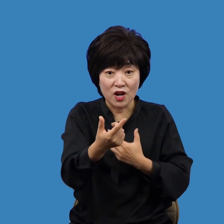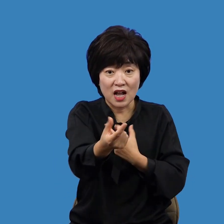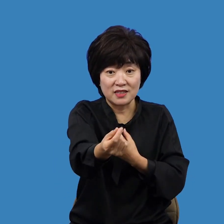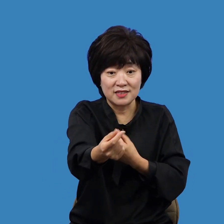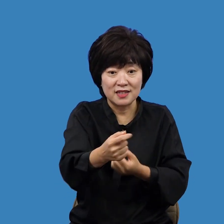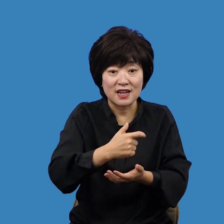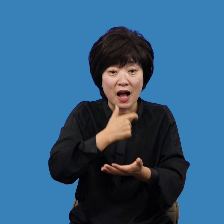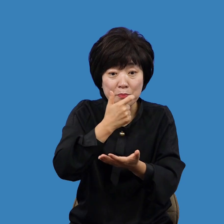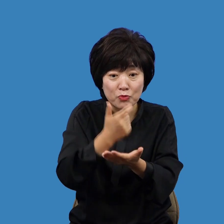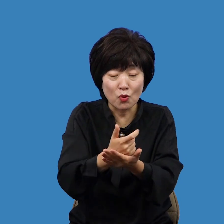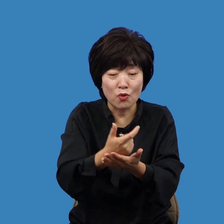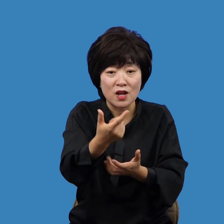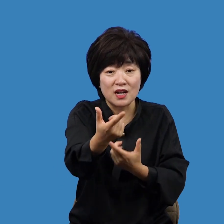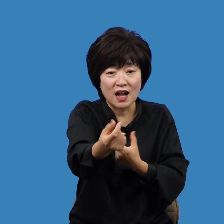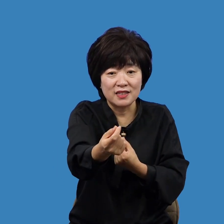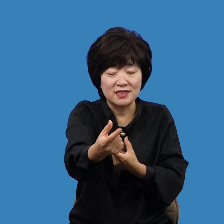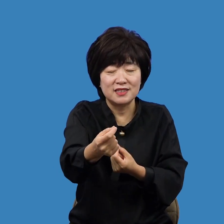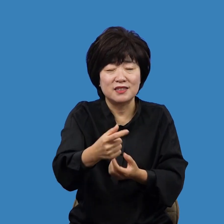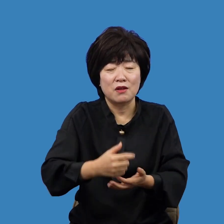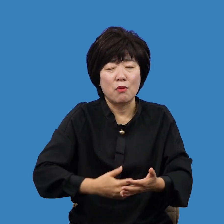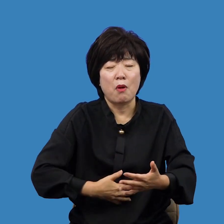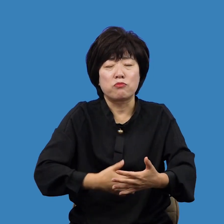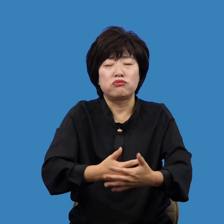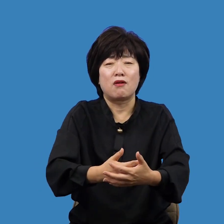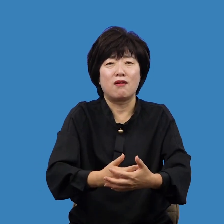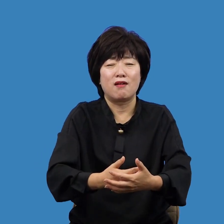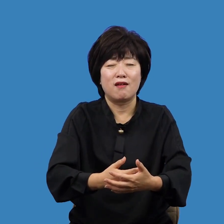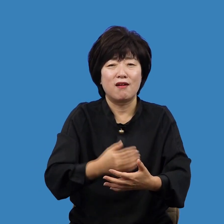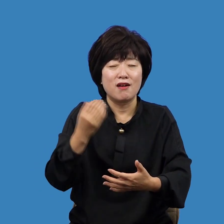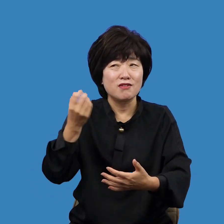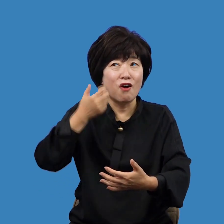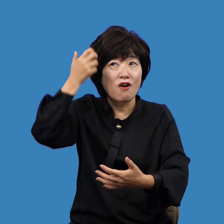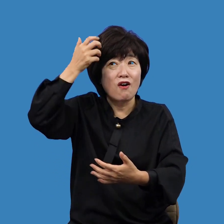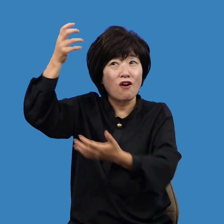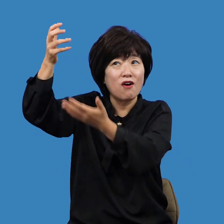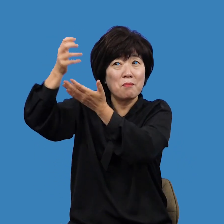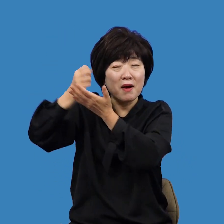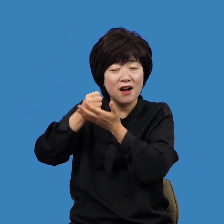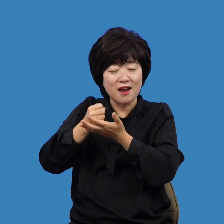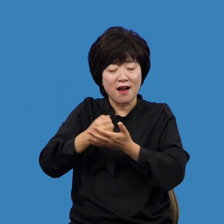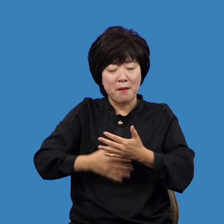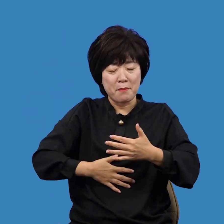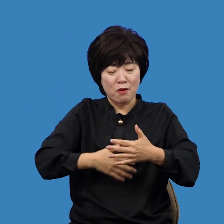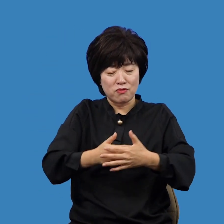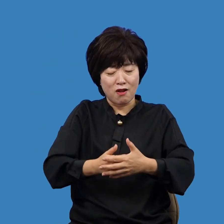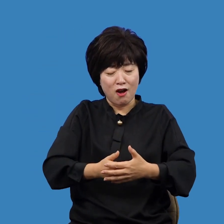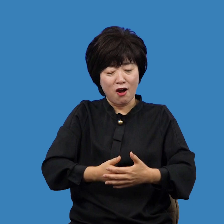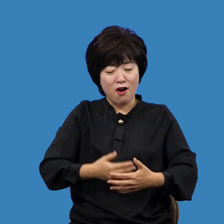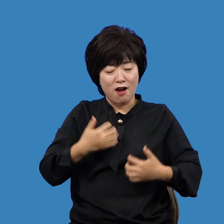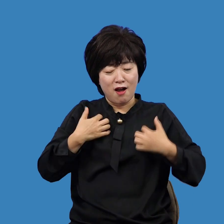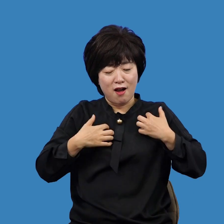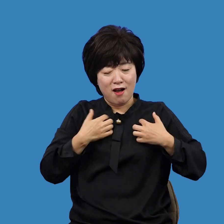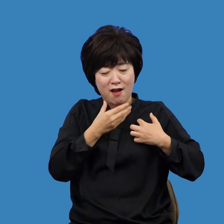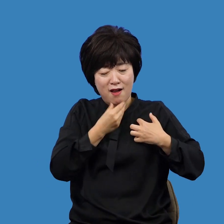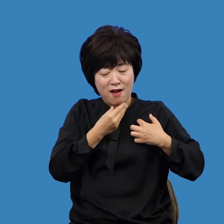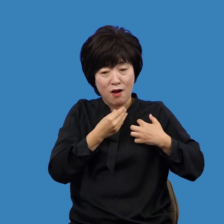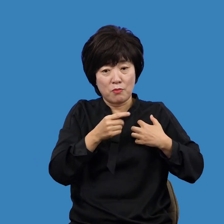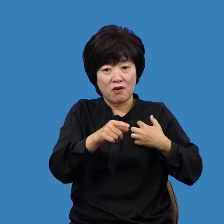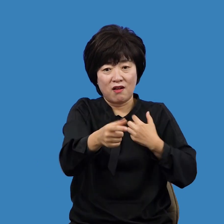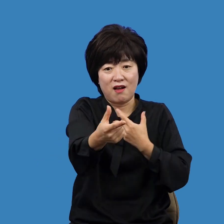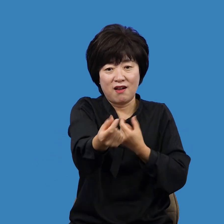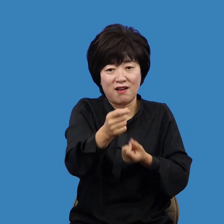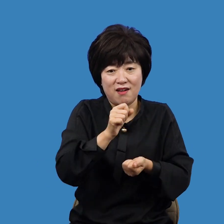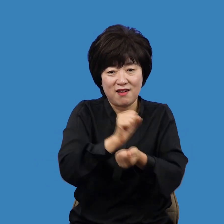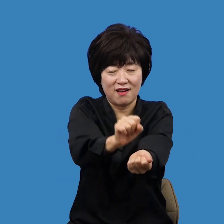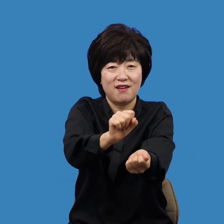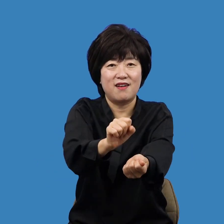배가 부르지. 이게 여러분 영의 속성이라는 거예요. 영은요, 이 사람이 영적인 양식을 먹어서 배가 부르면 나도 배가 불러. 그런데